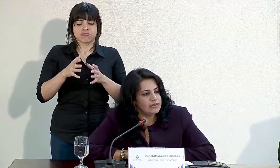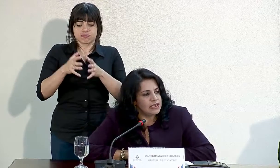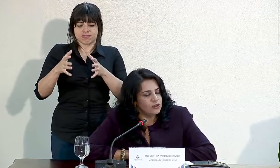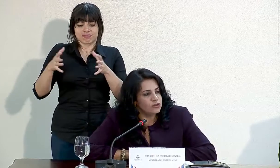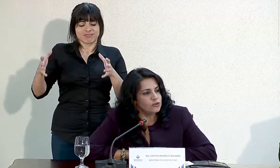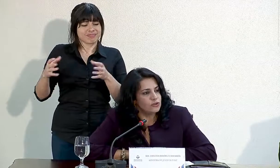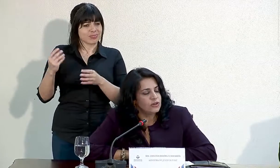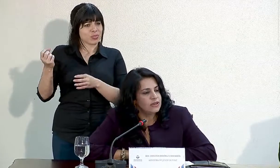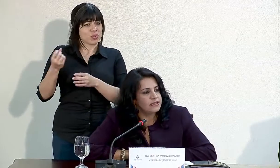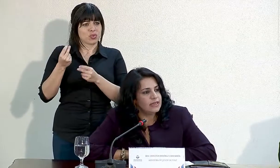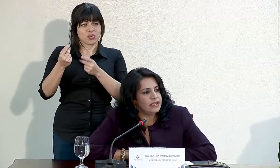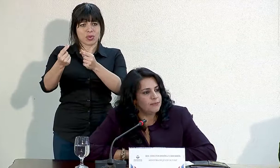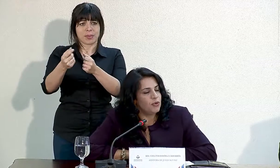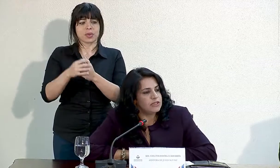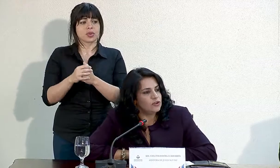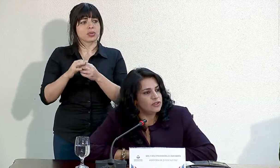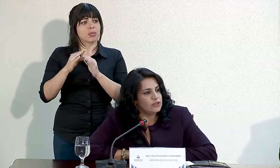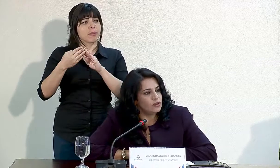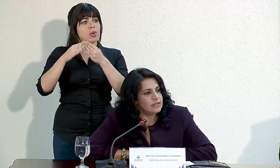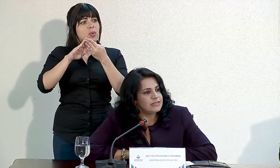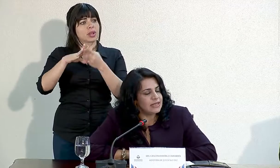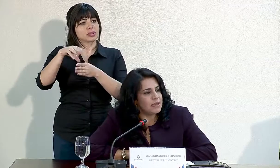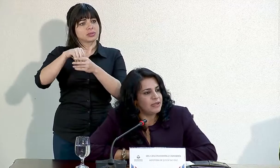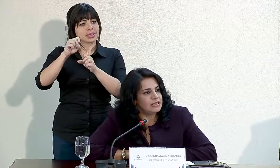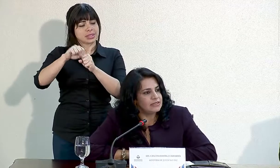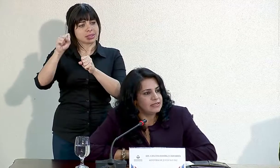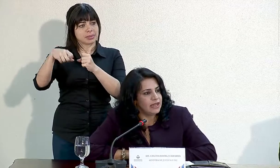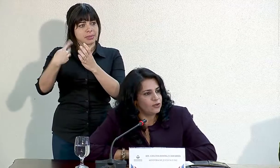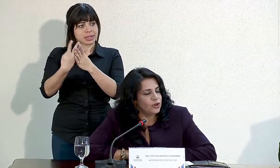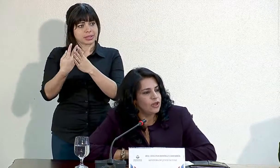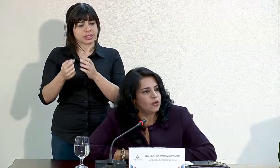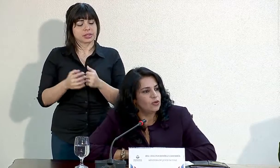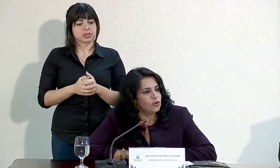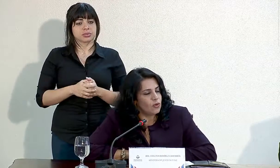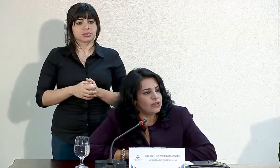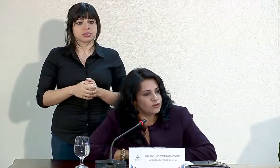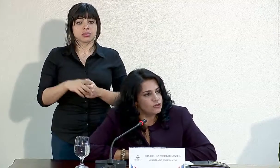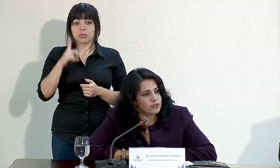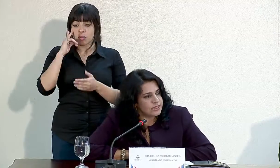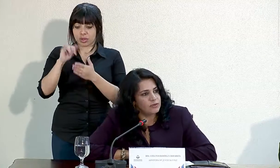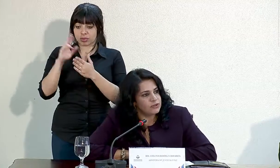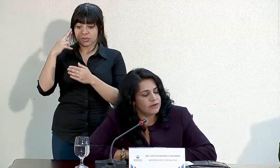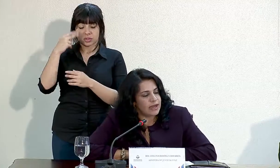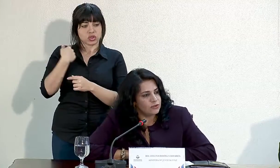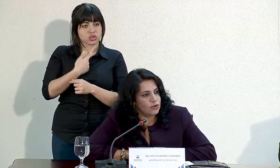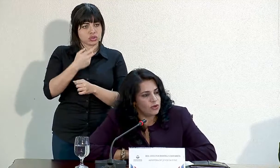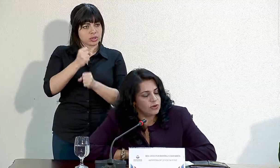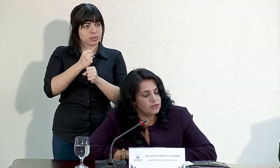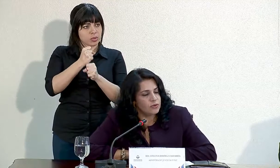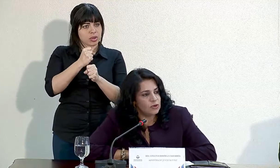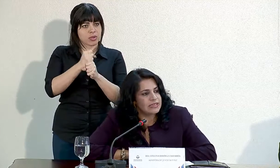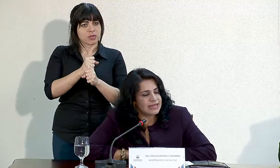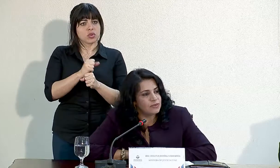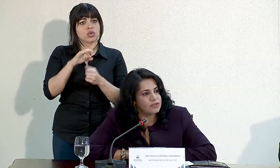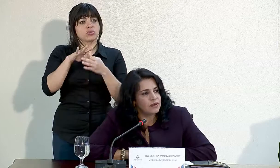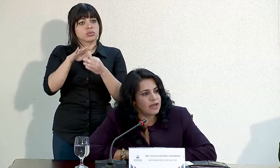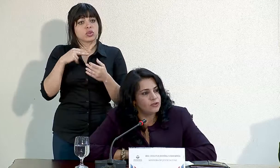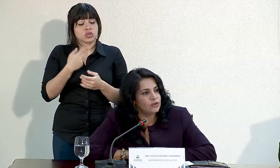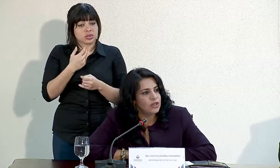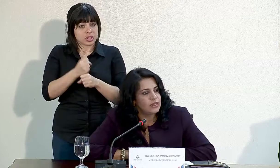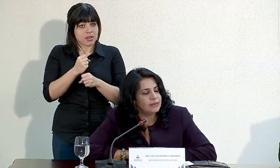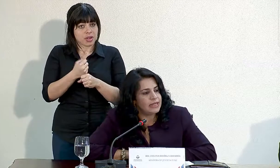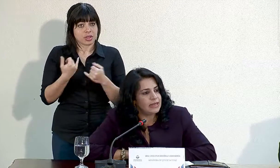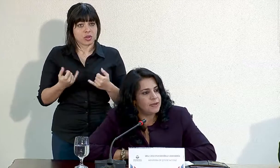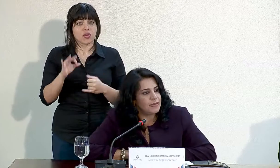crecimiento vertiginoso de población dentro del sistema penitenciario, con lo cual nosotros estamos trabajando estamos